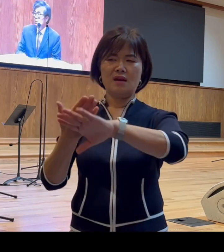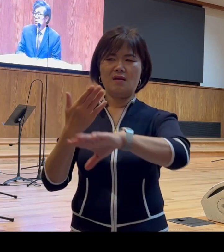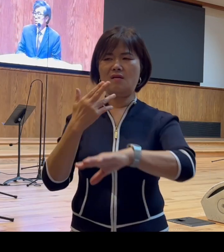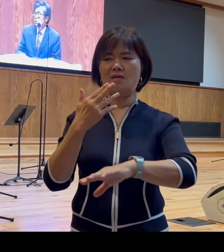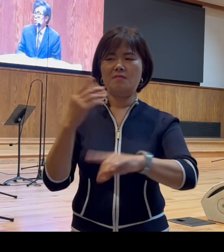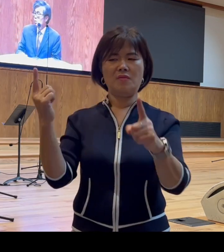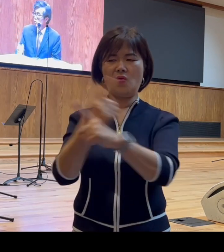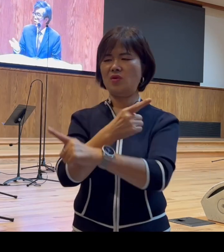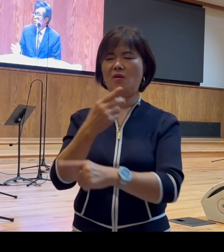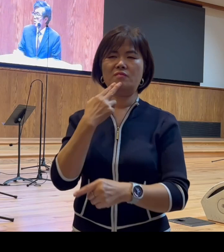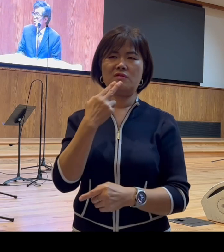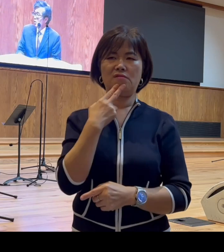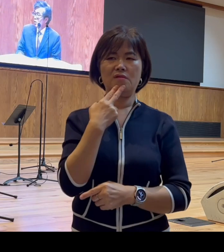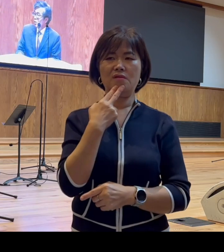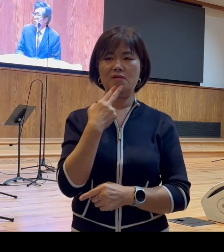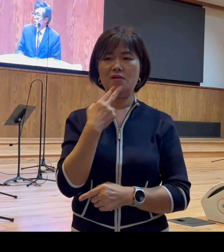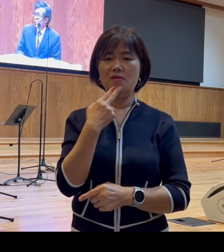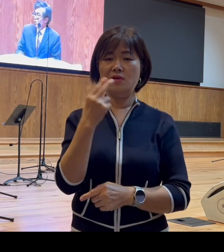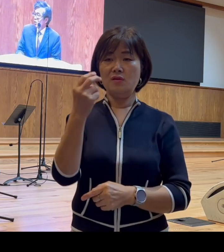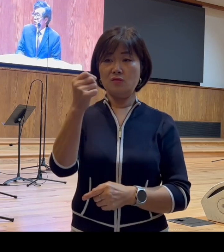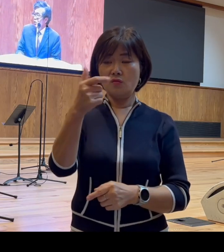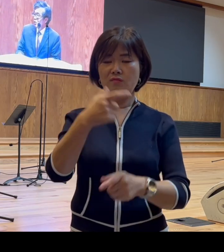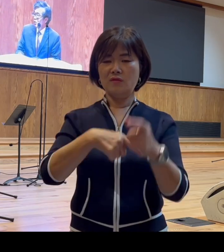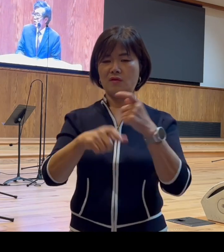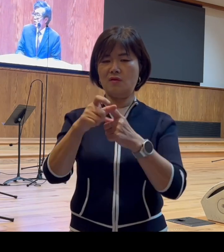겁니다. 그리고 조금 더